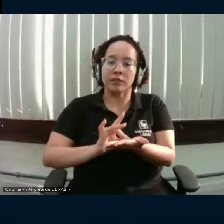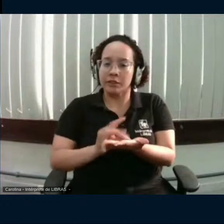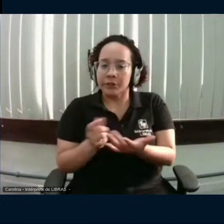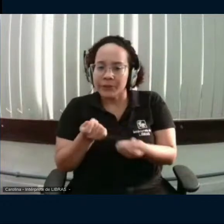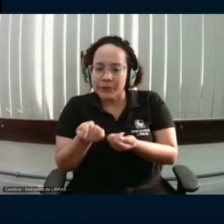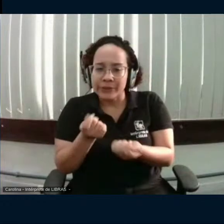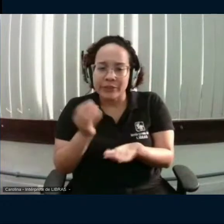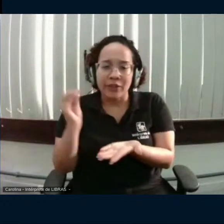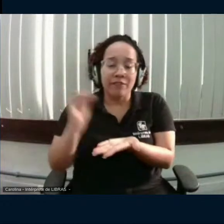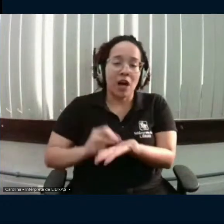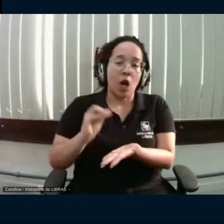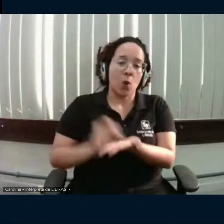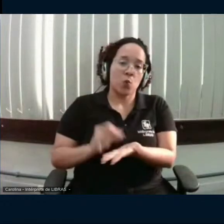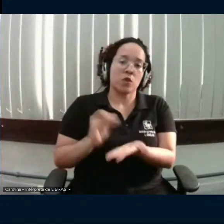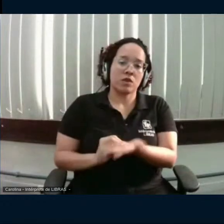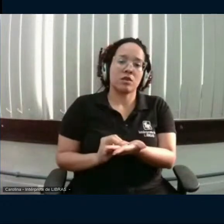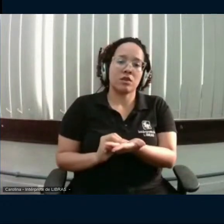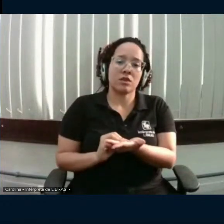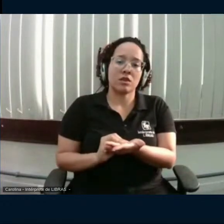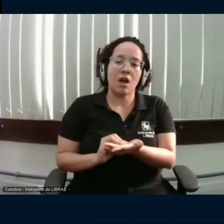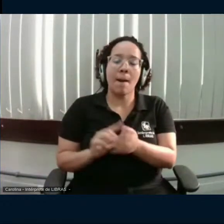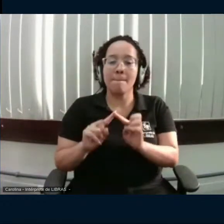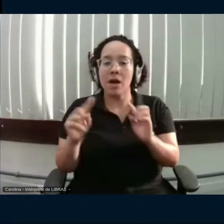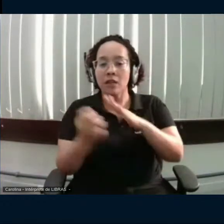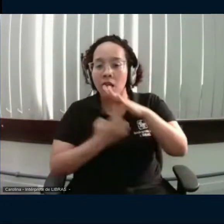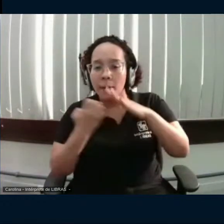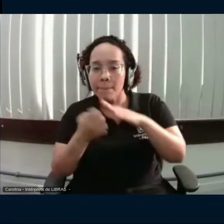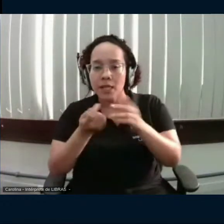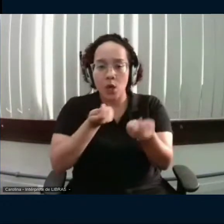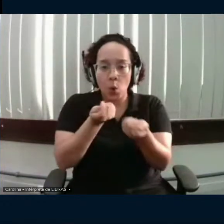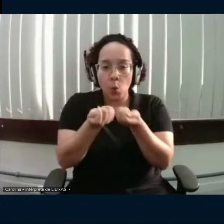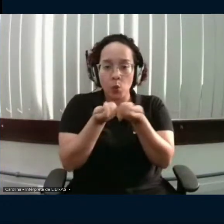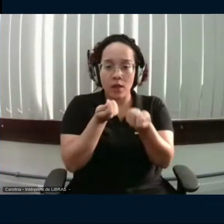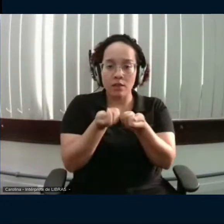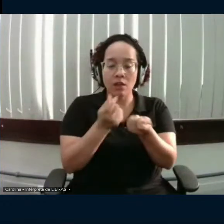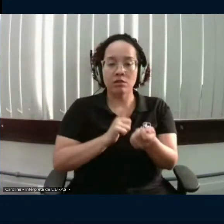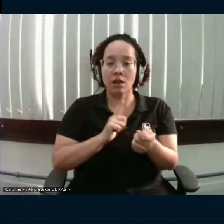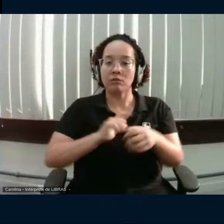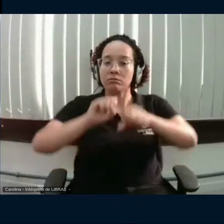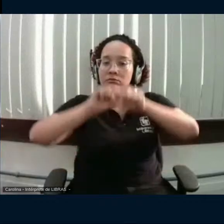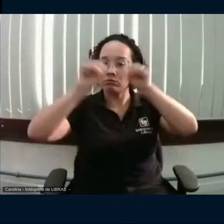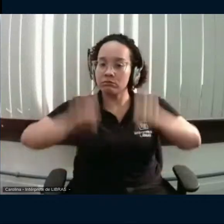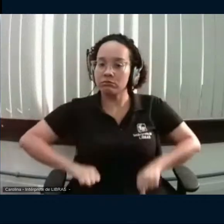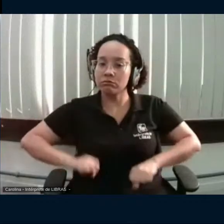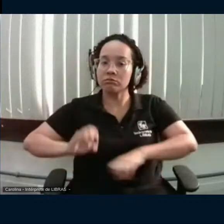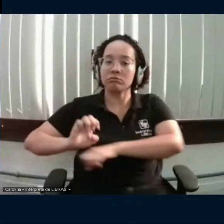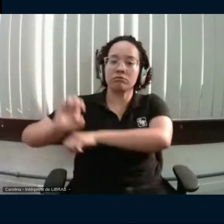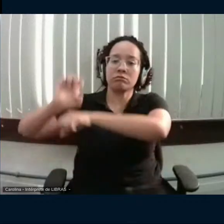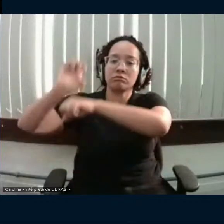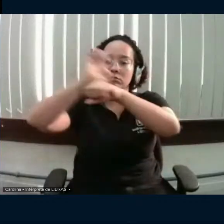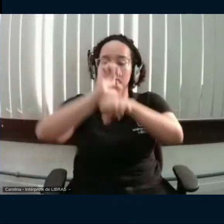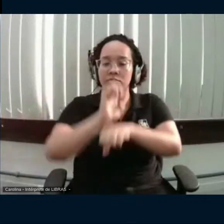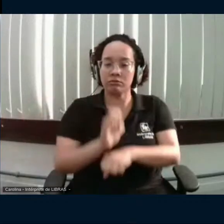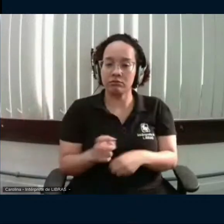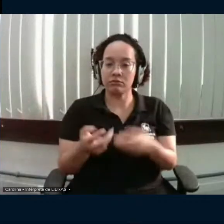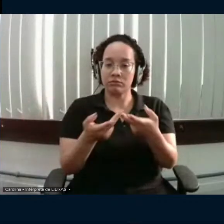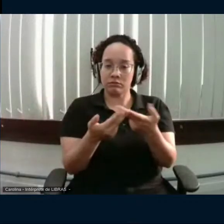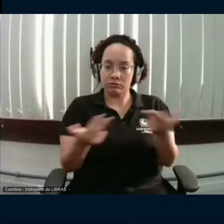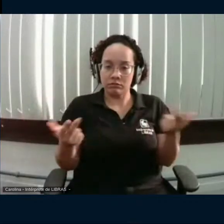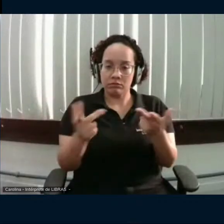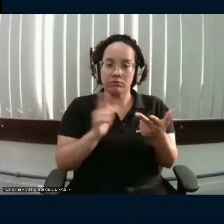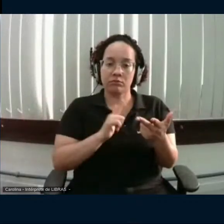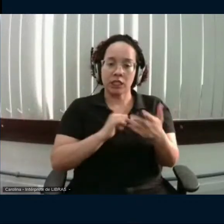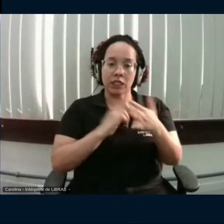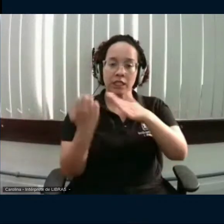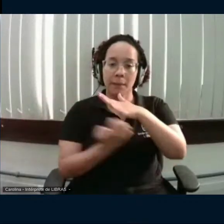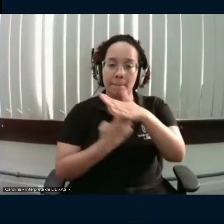com muita coordenação das fundações empresariais. Cada rede estadual teve uma ou mais